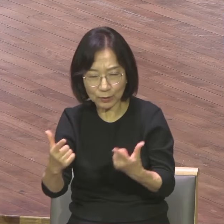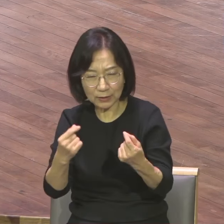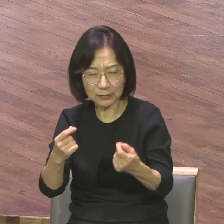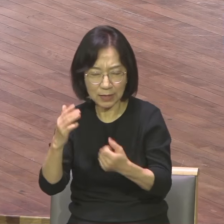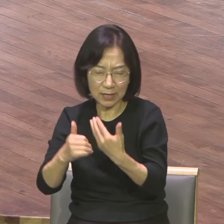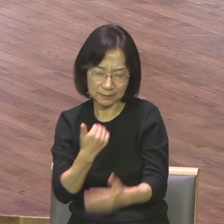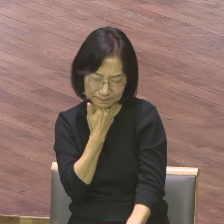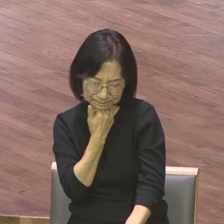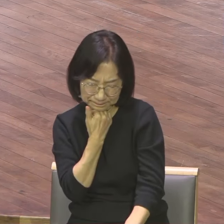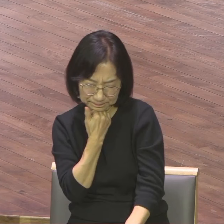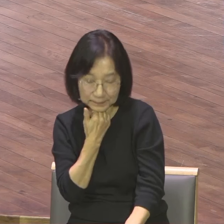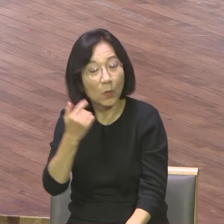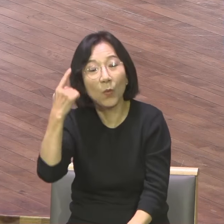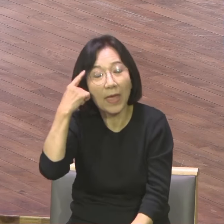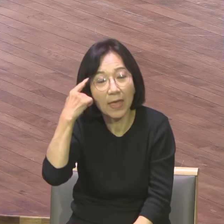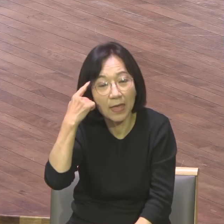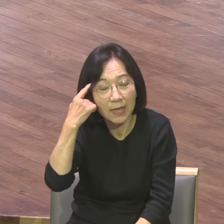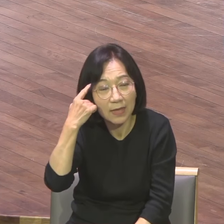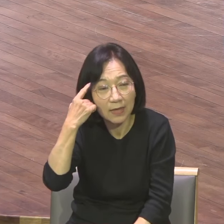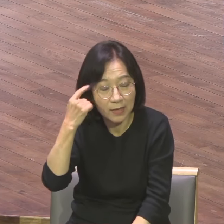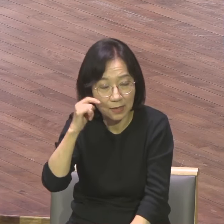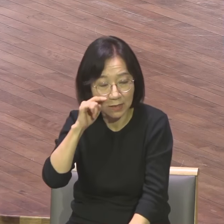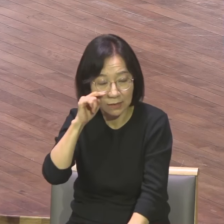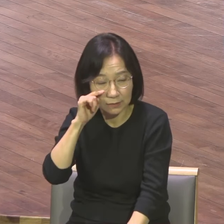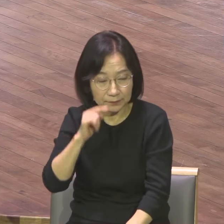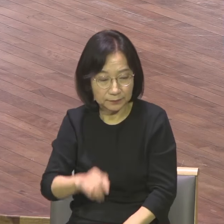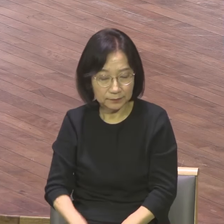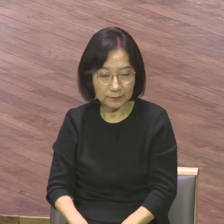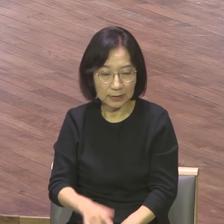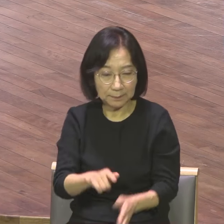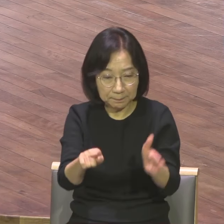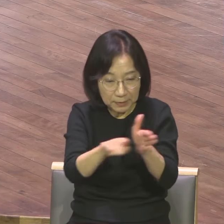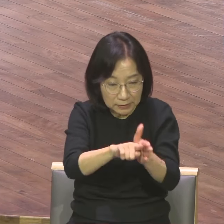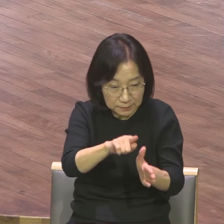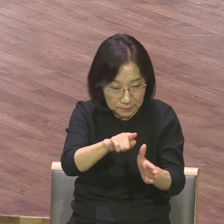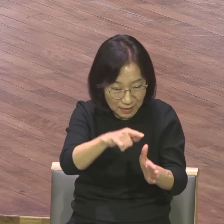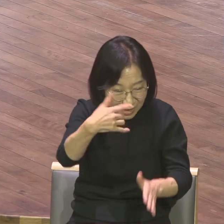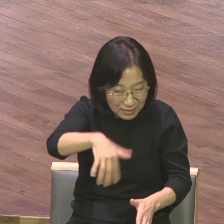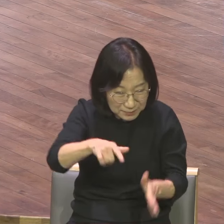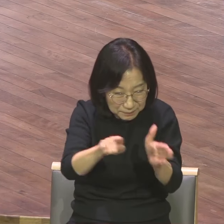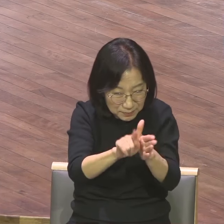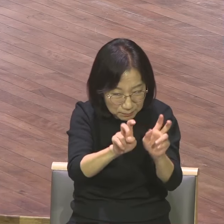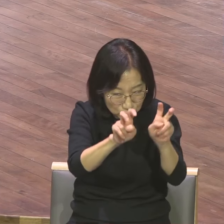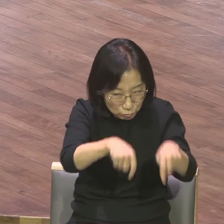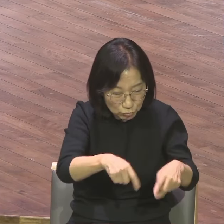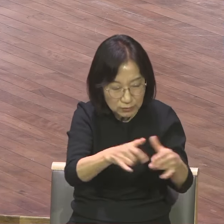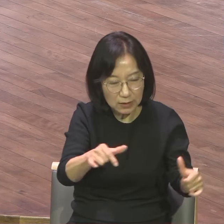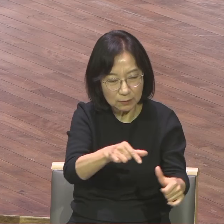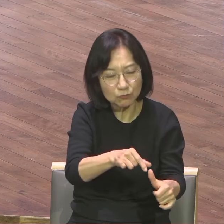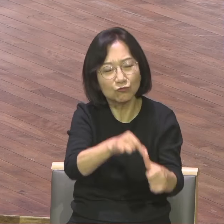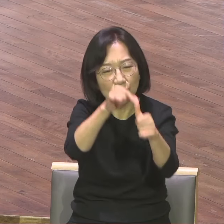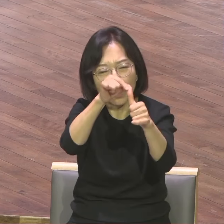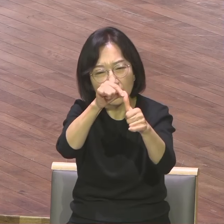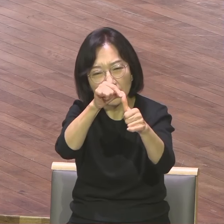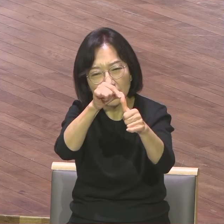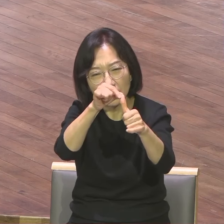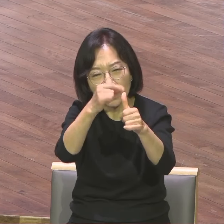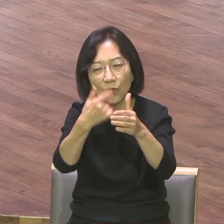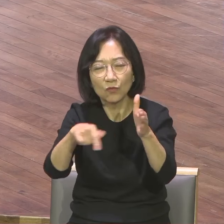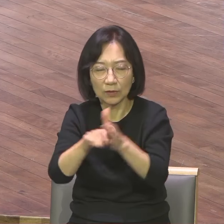이유는 뭐냐? 이유가 뭐예요? 바로 불신 영혼 구원을 위한 거예요. 불신 영혼 구원을 하기 위해서요.